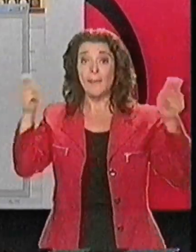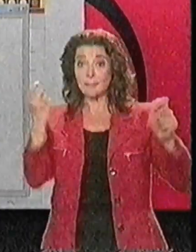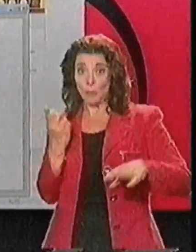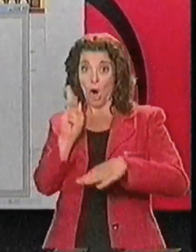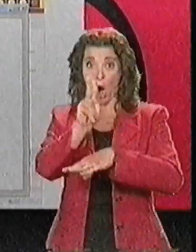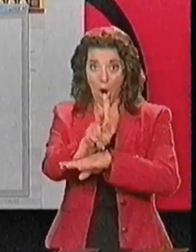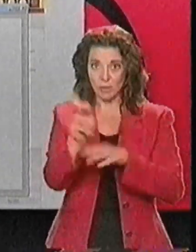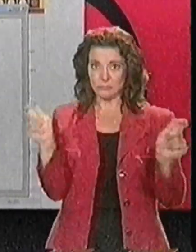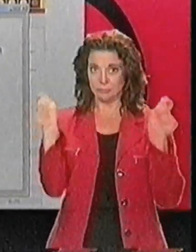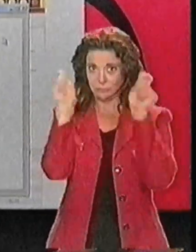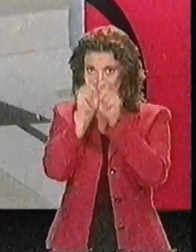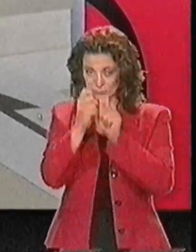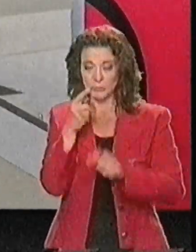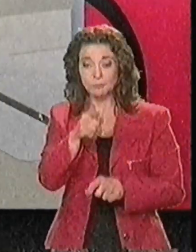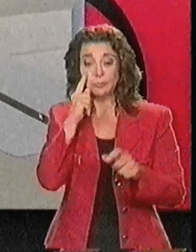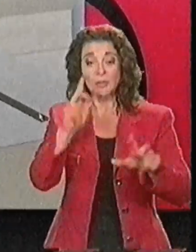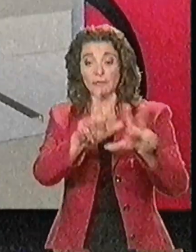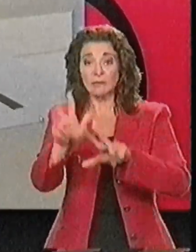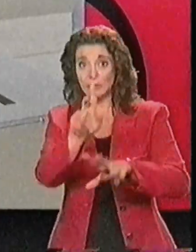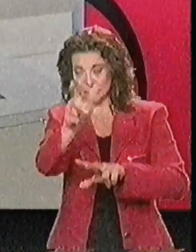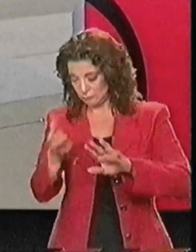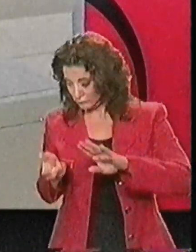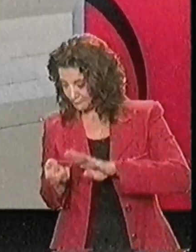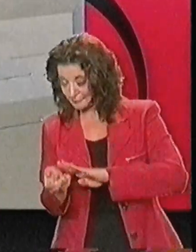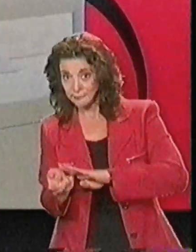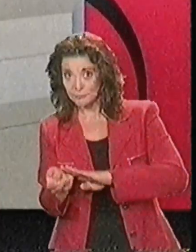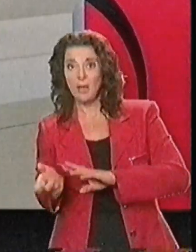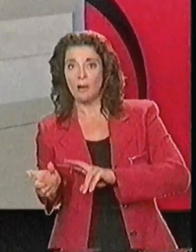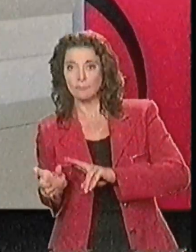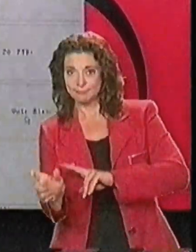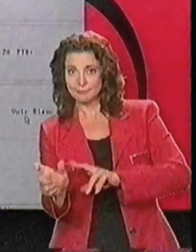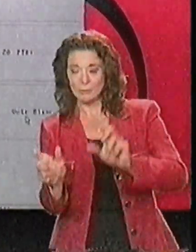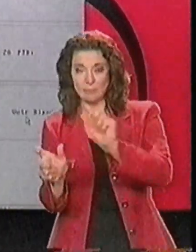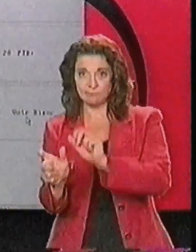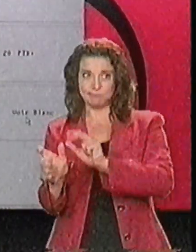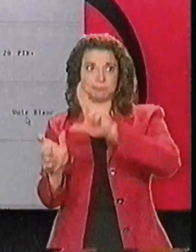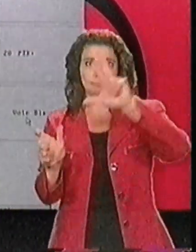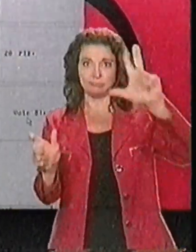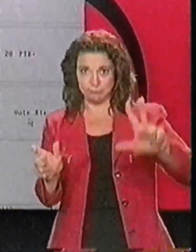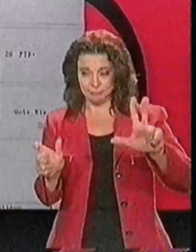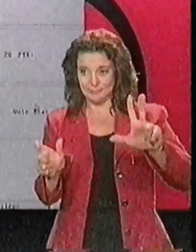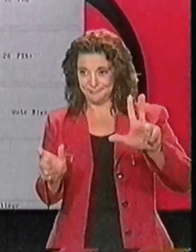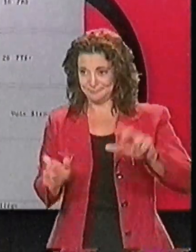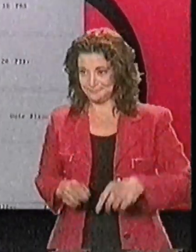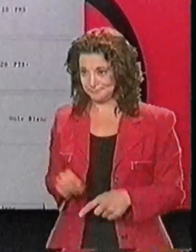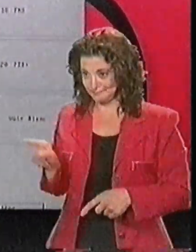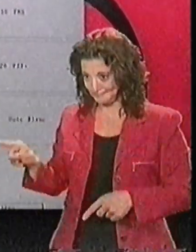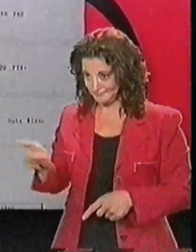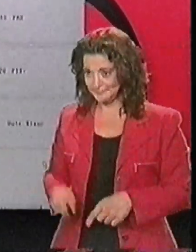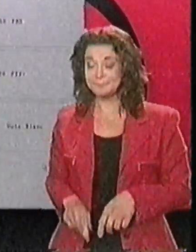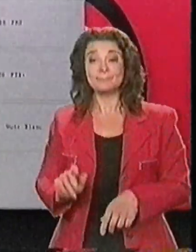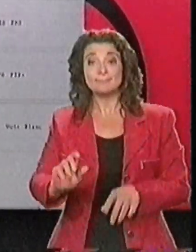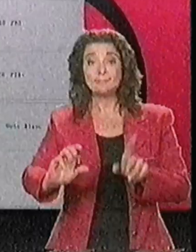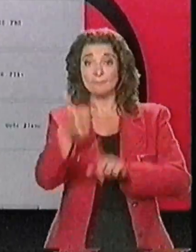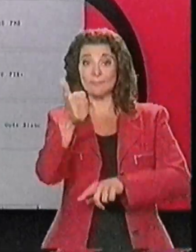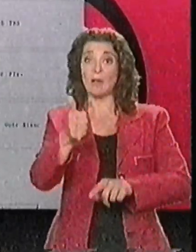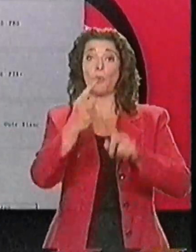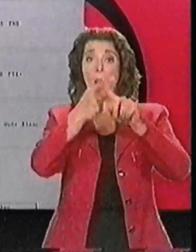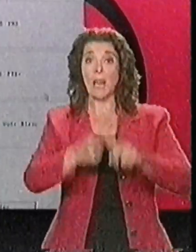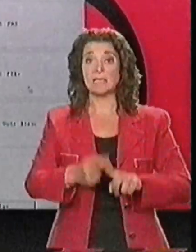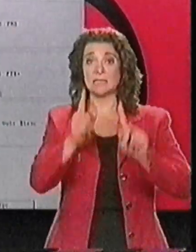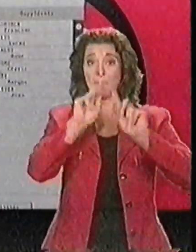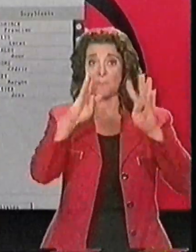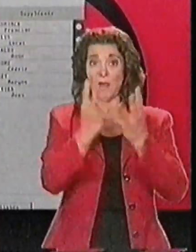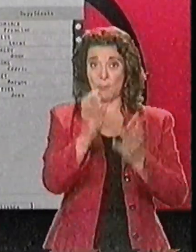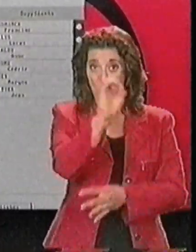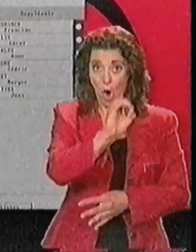cette carte et la machine est lancée. Soit le néerlandais ou le français. On choisit le français. D'abord le Parlement européen, un premier